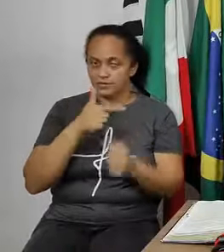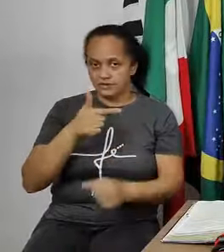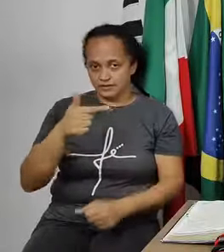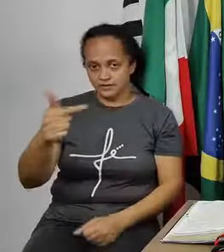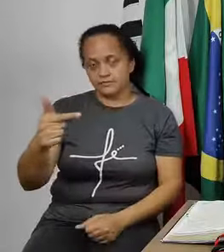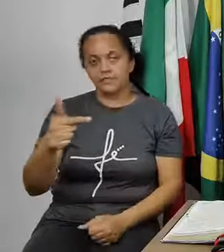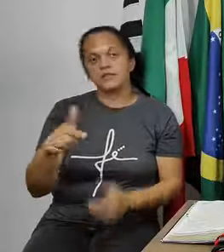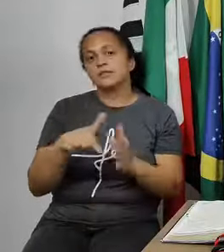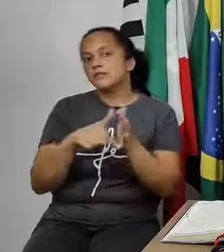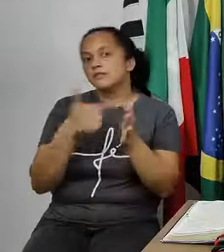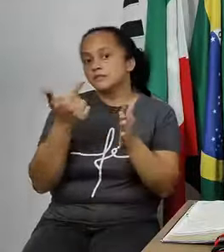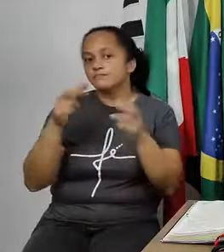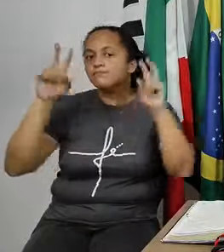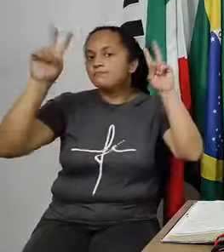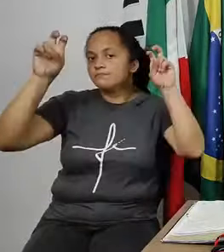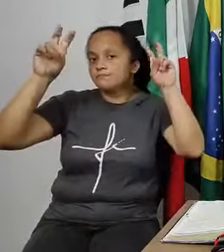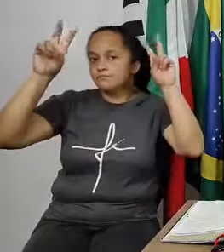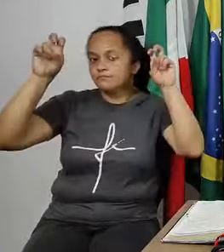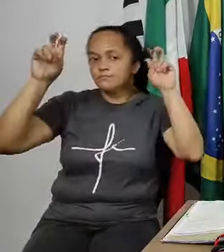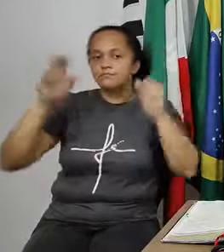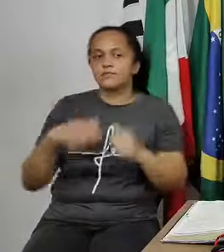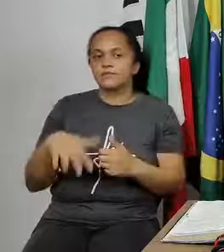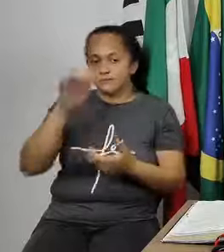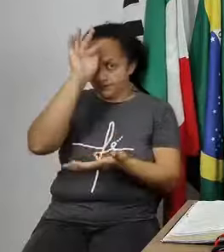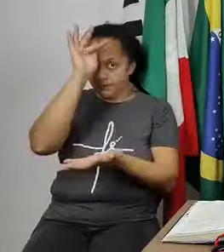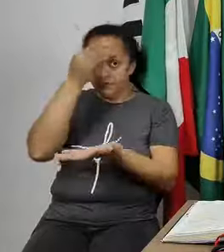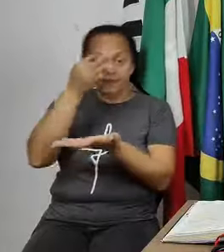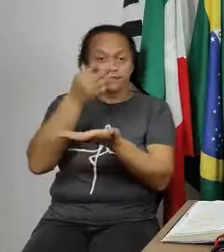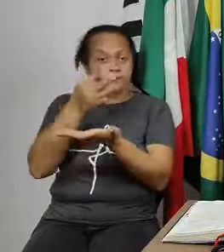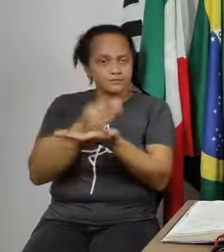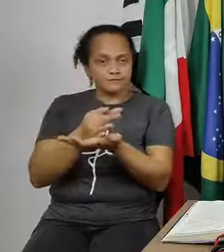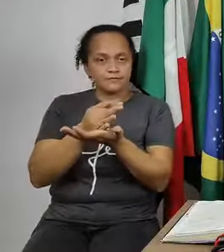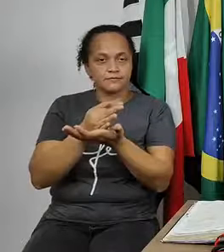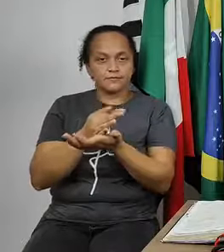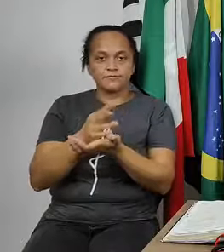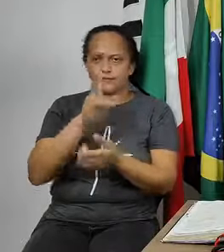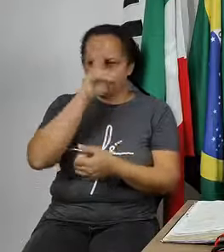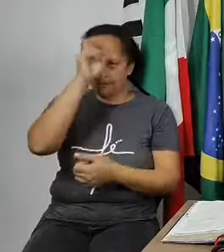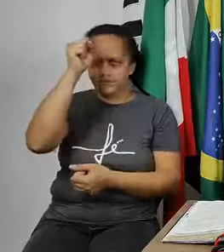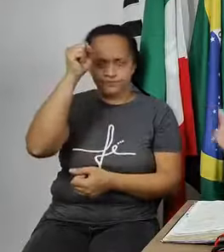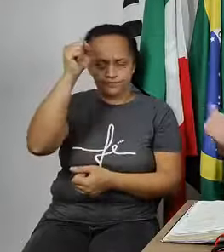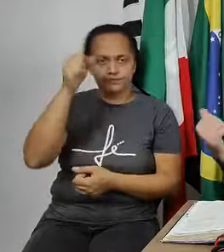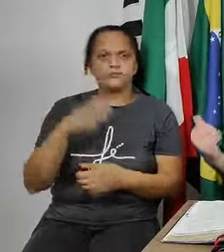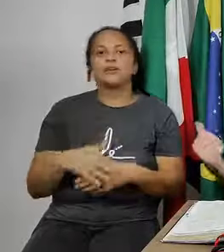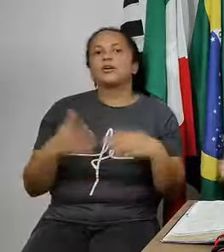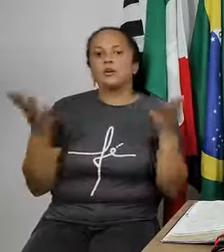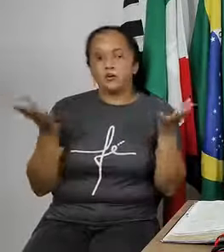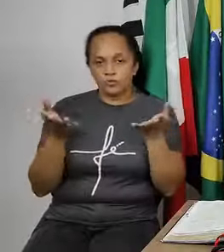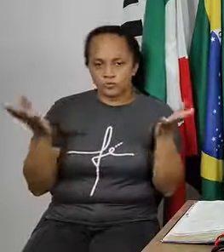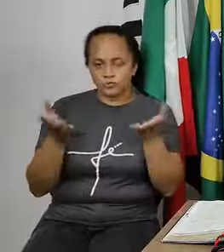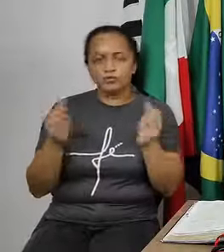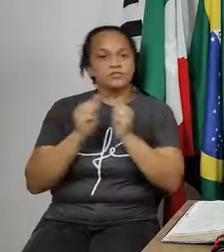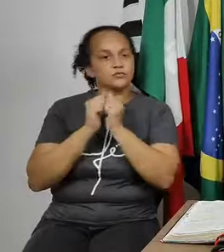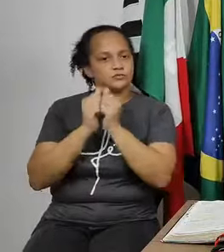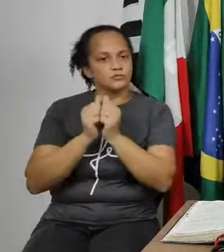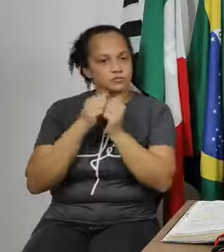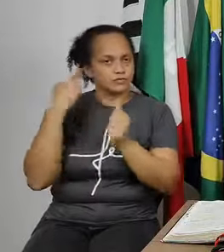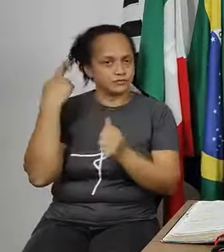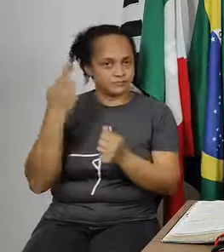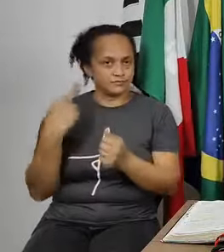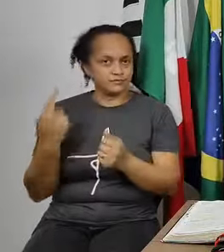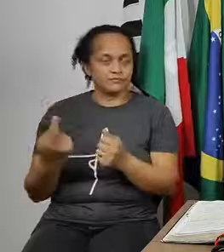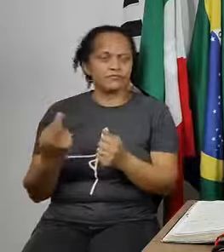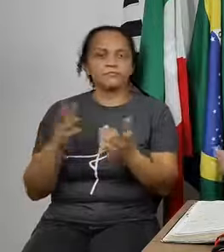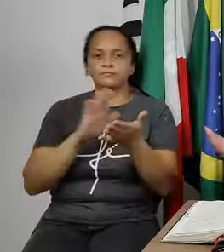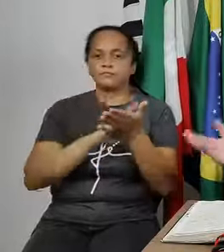do tema Fundamentos da Fé. E hoje, graças a Deus, estamos aqui com a Regiane para